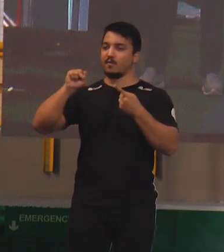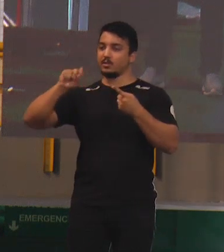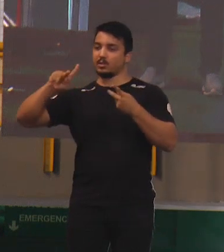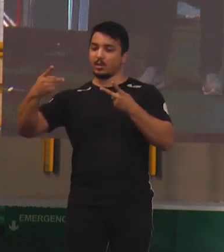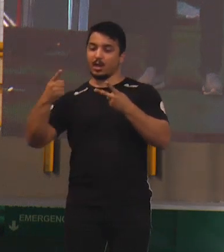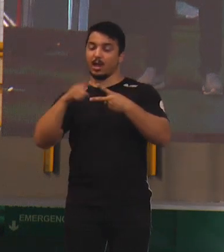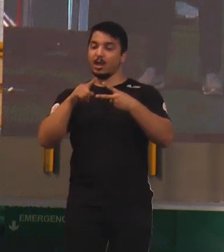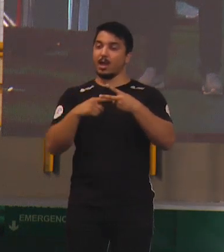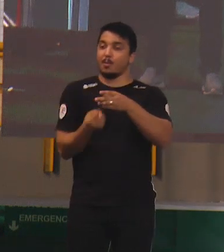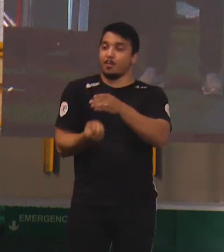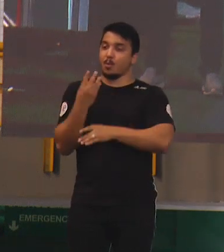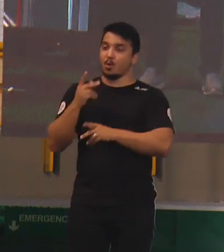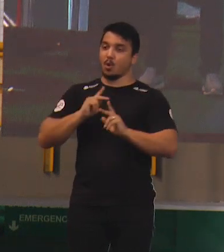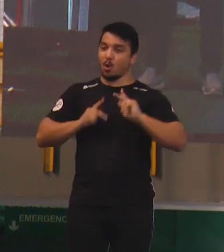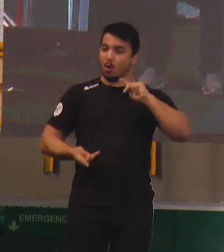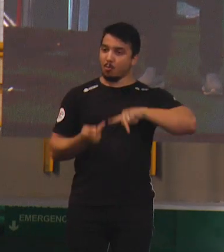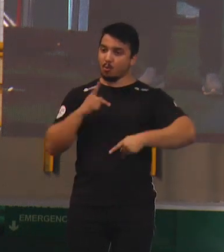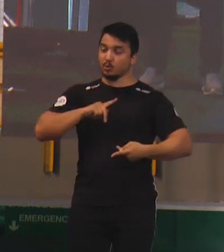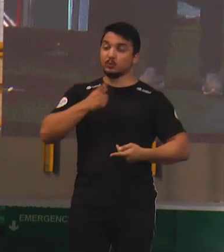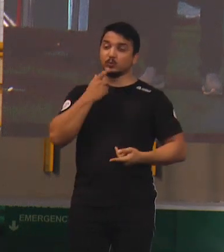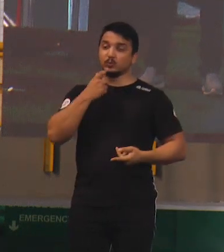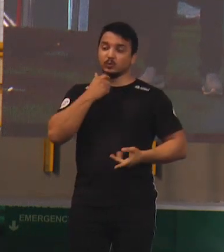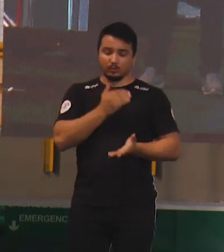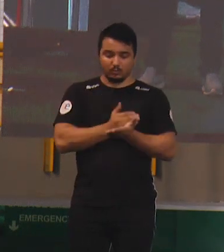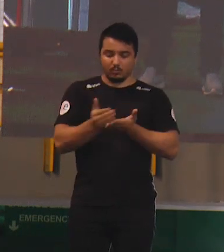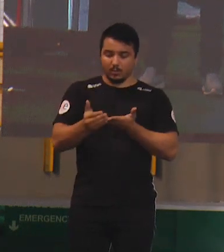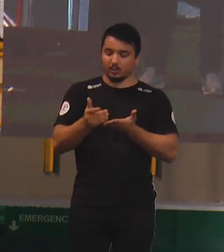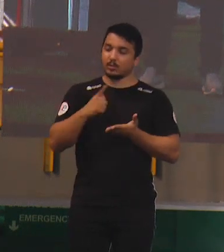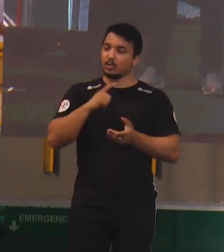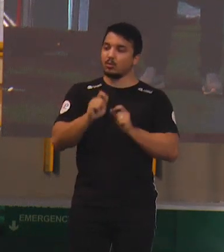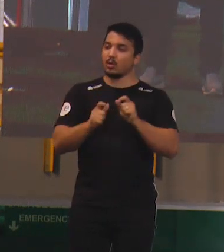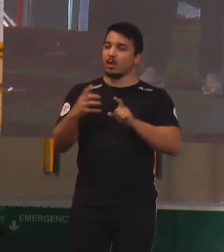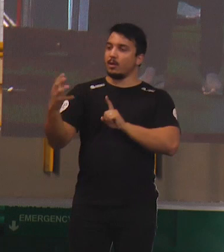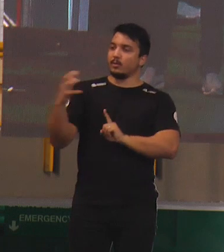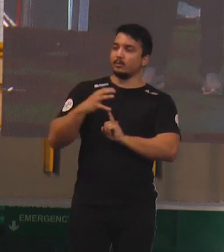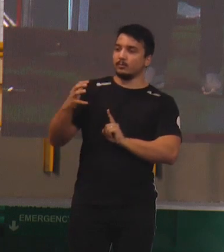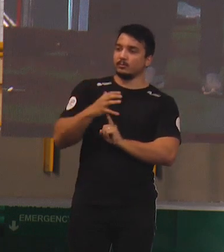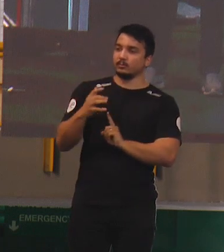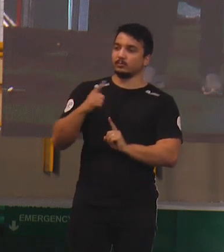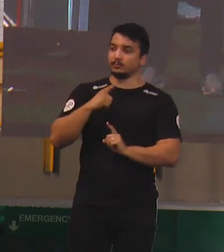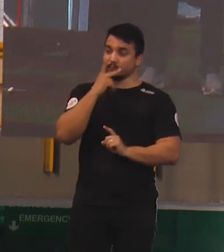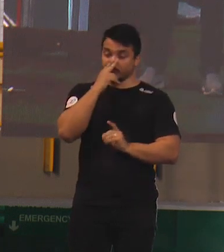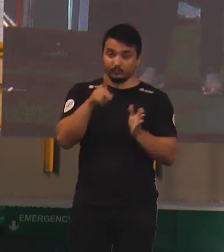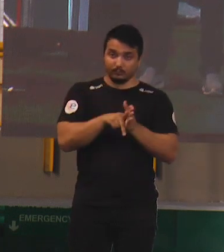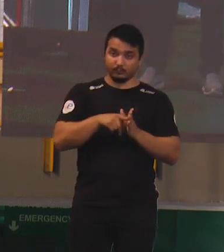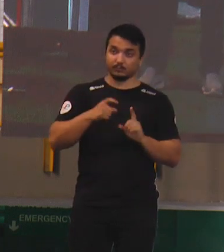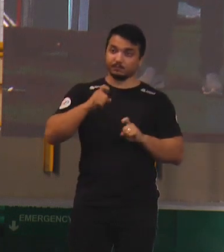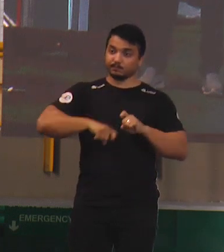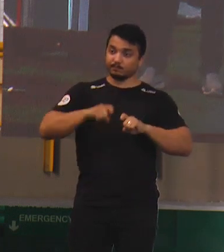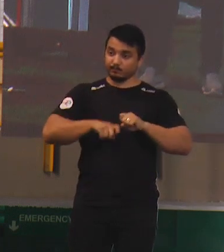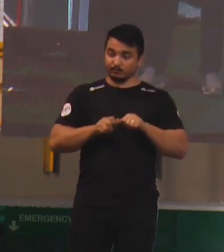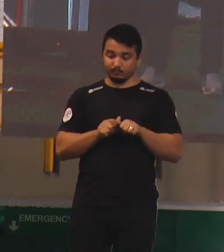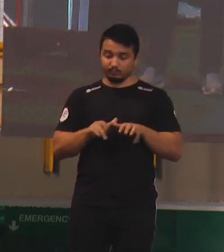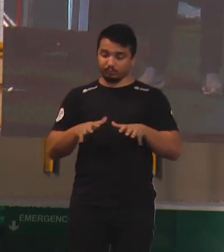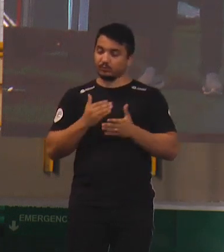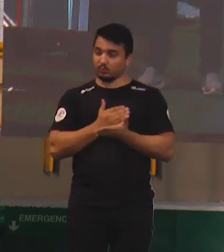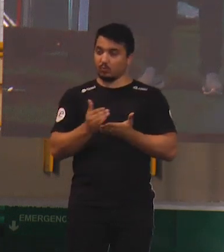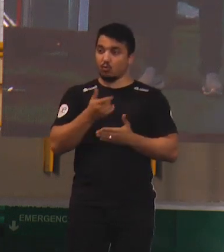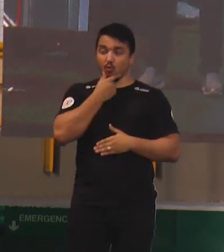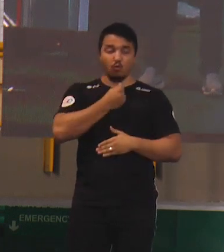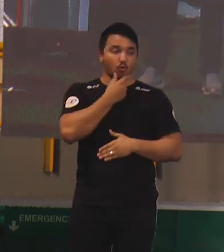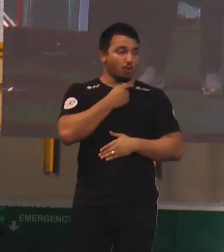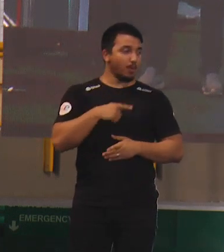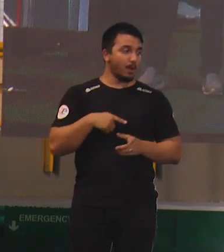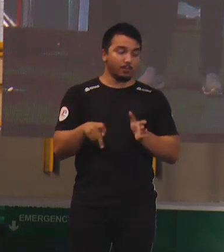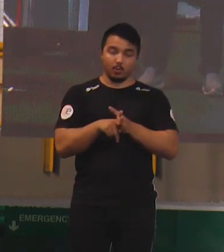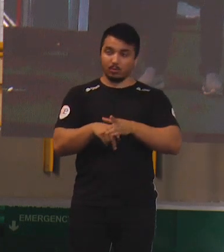ser produzidas e lançadas para a corrente sanguínea e que vai estimular quem? As gônadas sexuais. No caso, no homem são